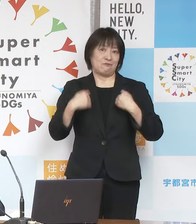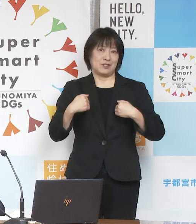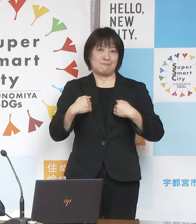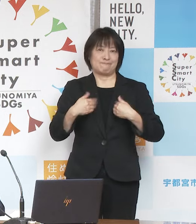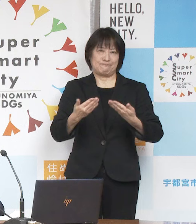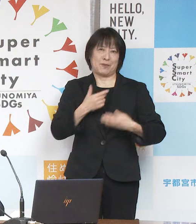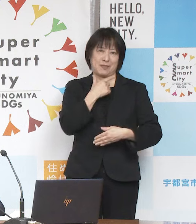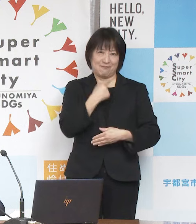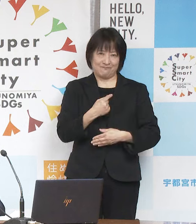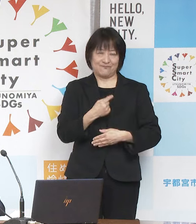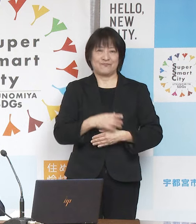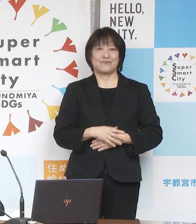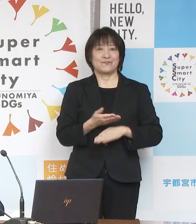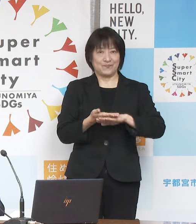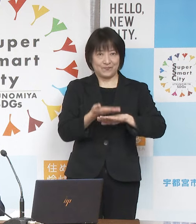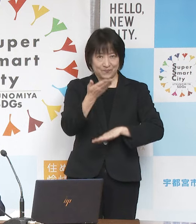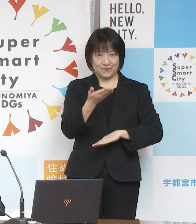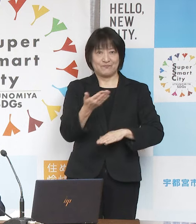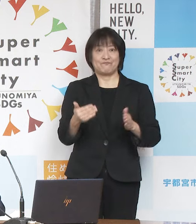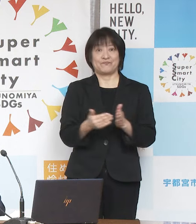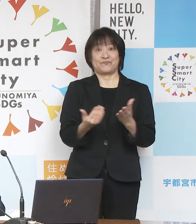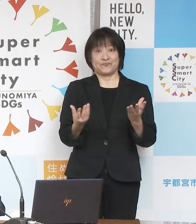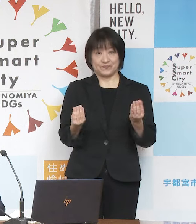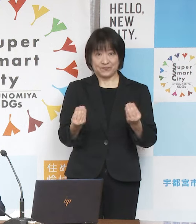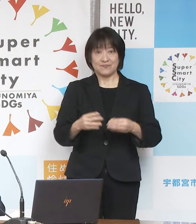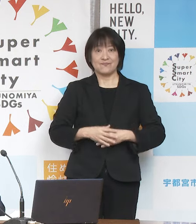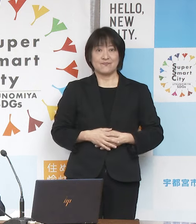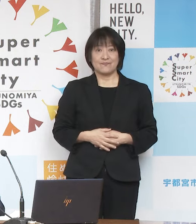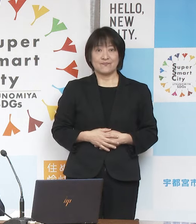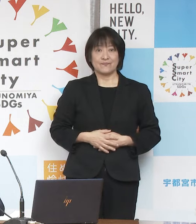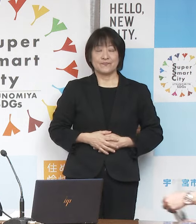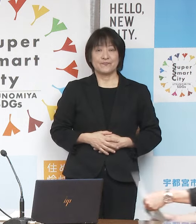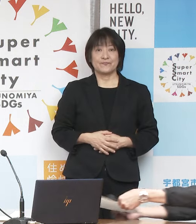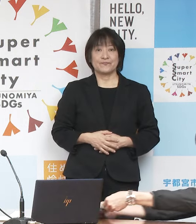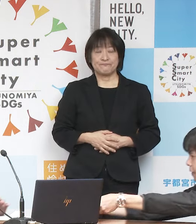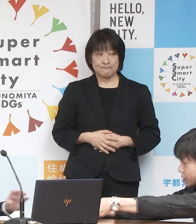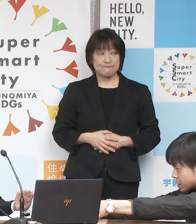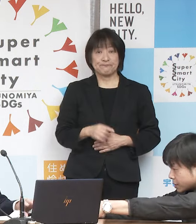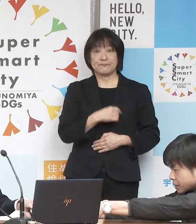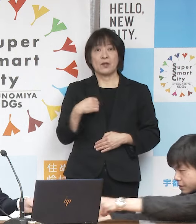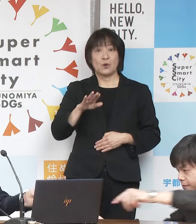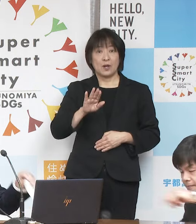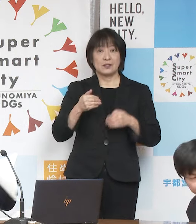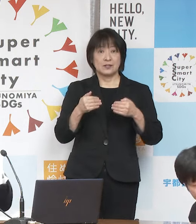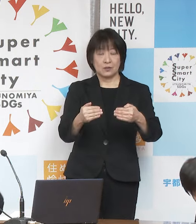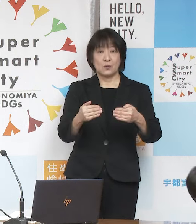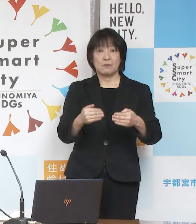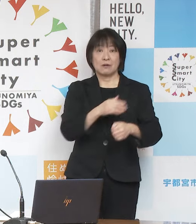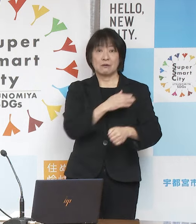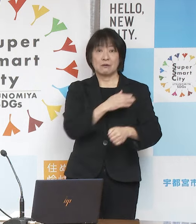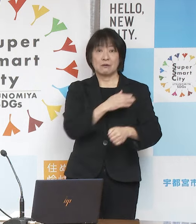ください以上でございますこれからの進行につきましては幹事者であります下新聞者さんにお